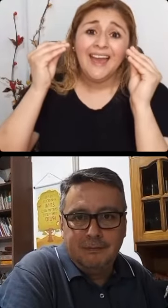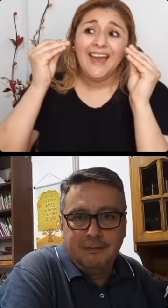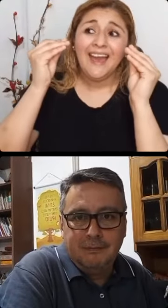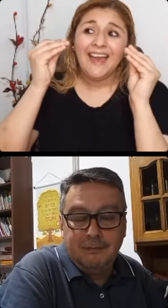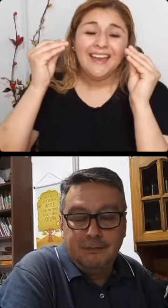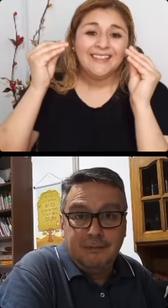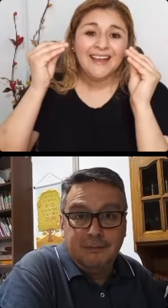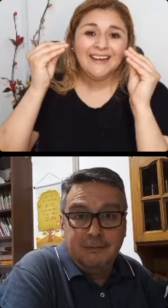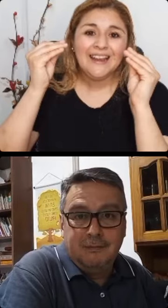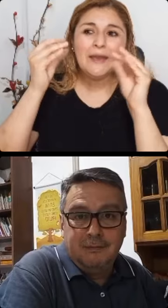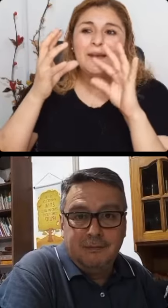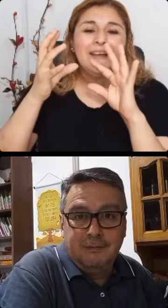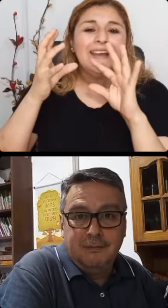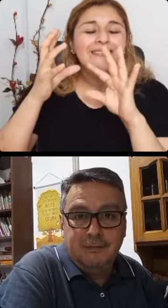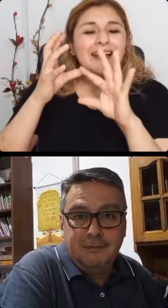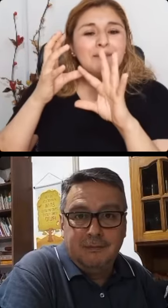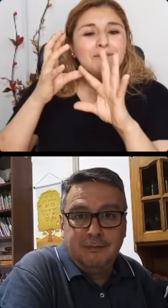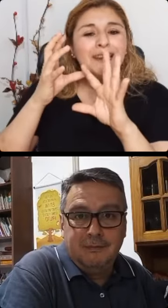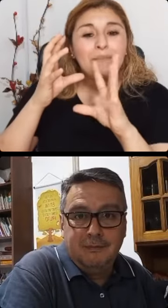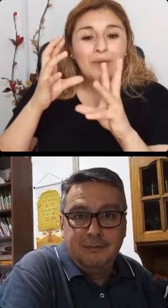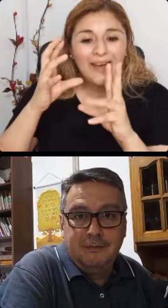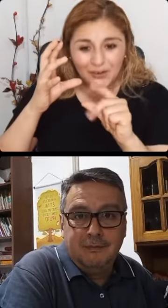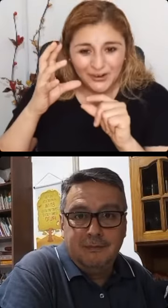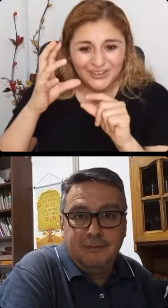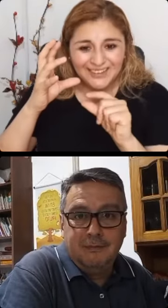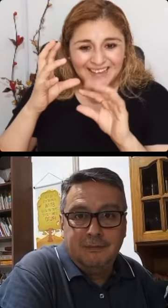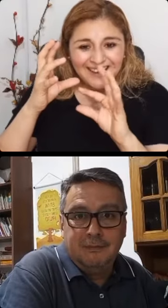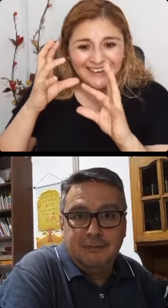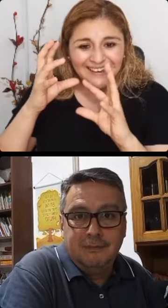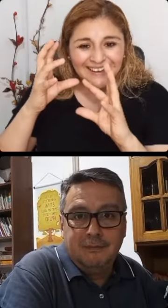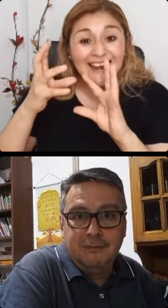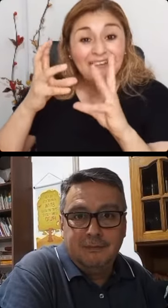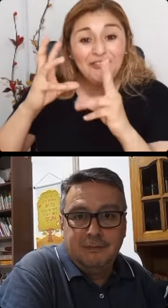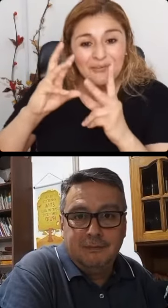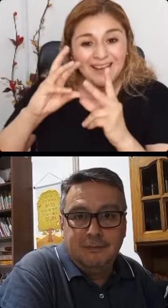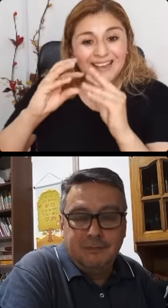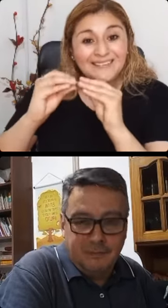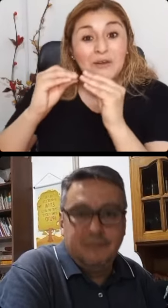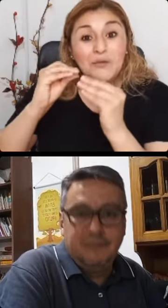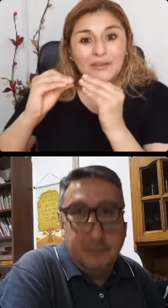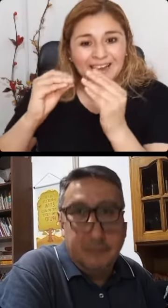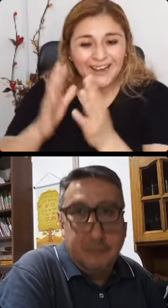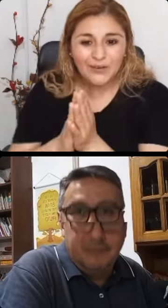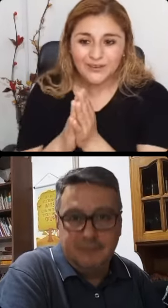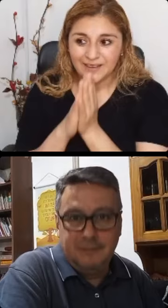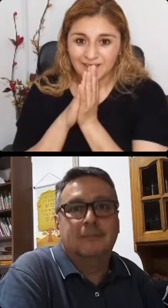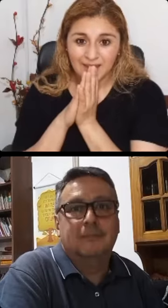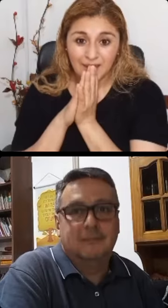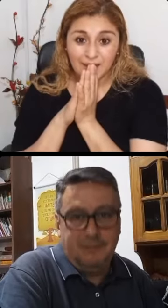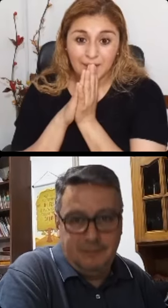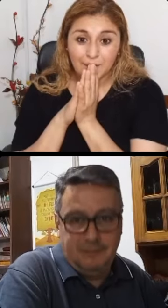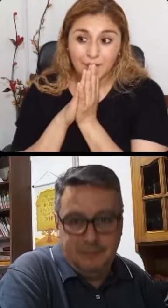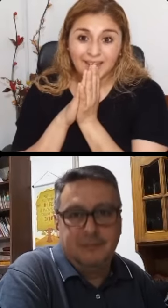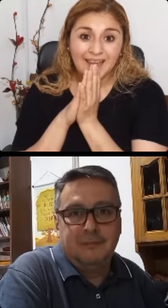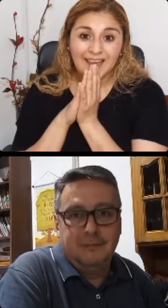tan es tan manipulador tan en la forma en que se usan las cosas